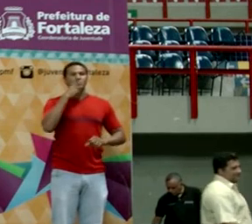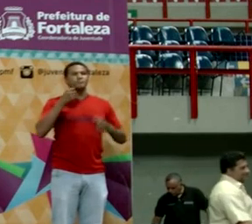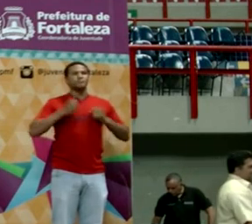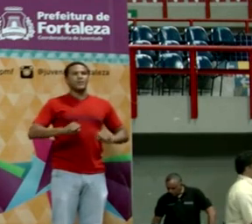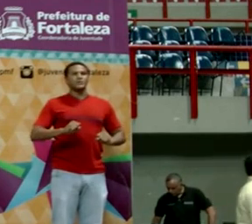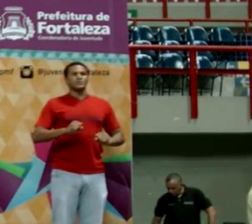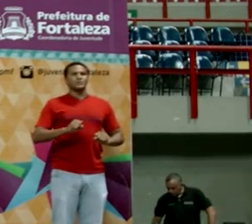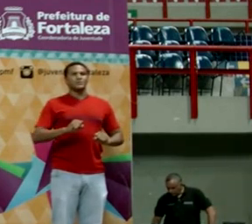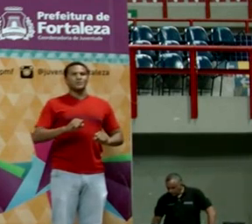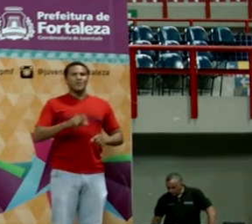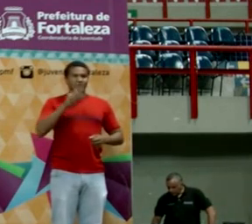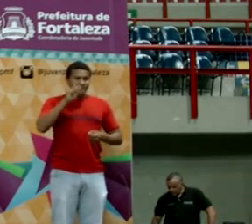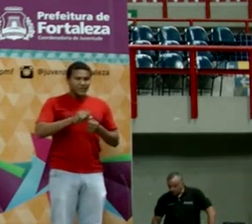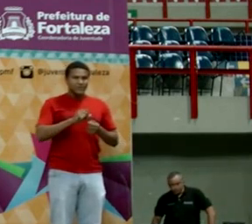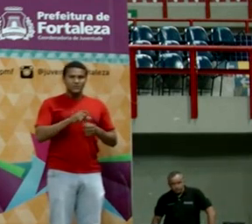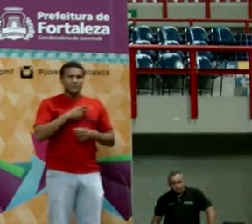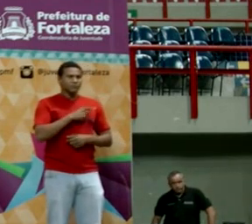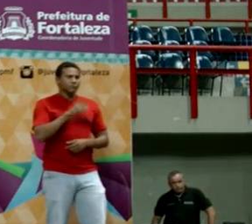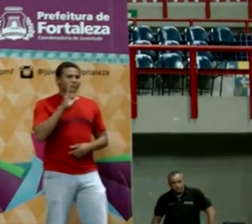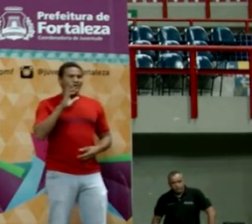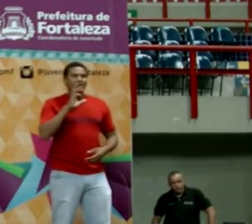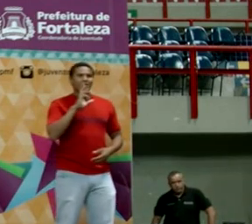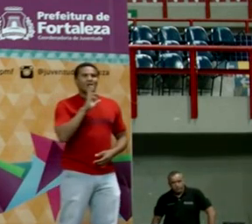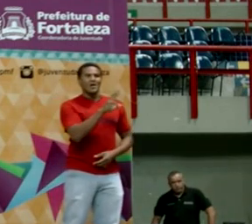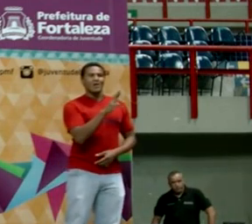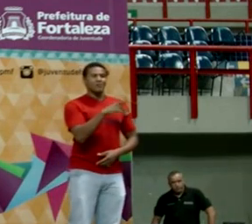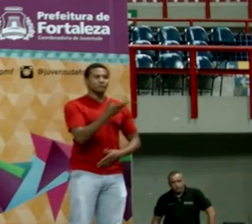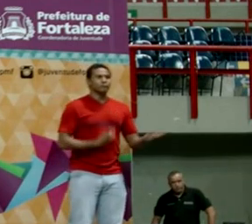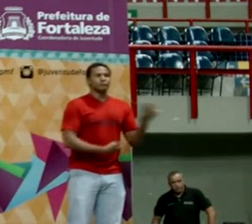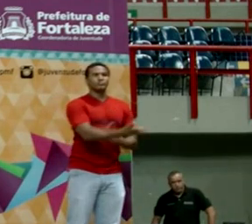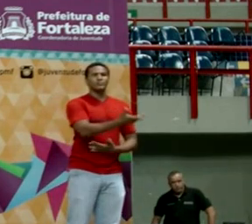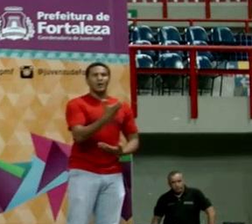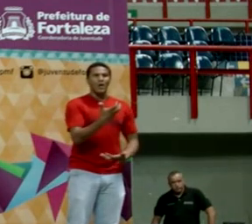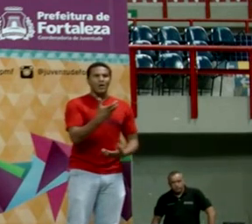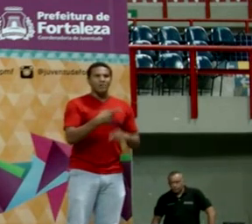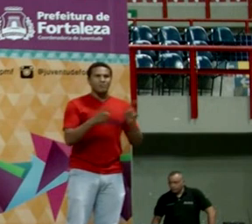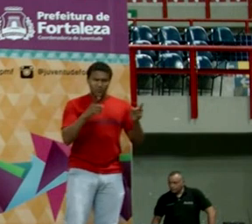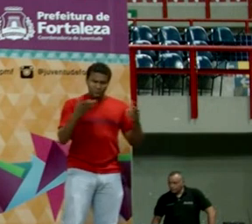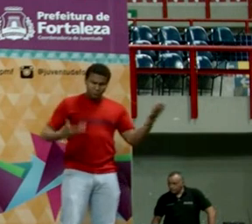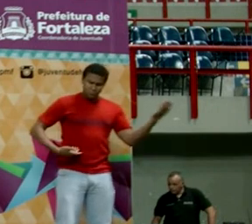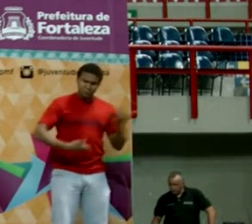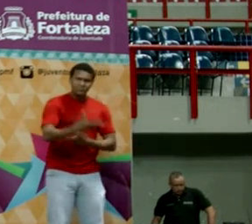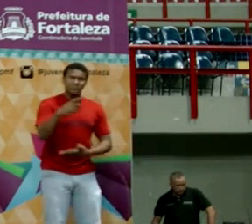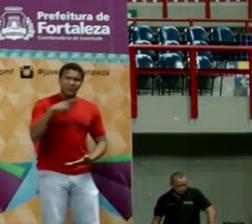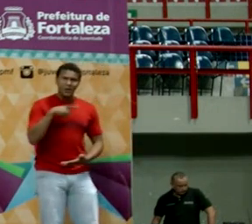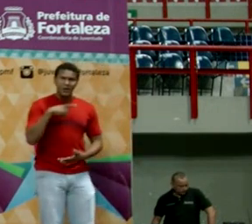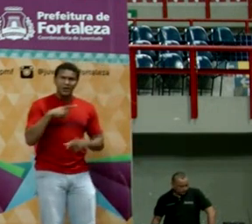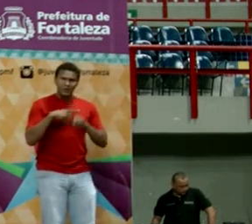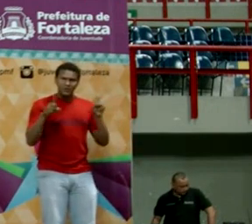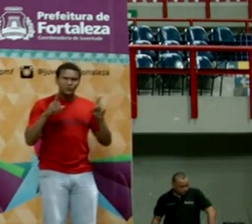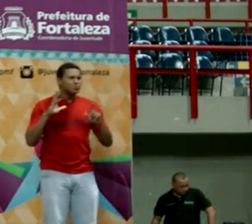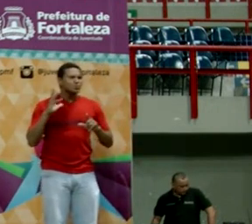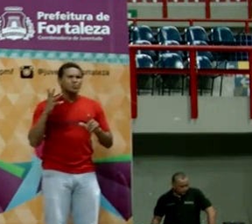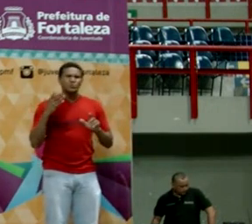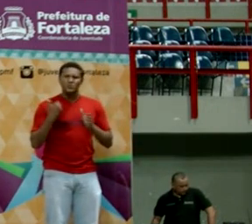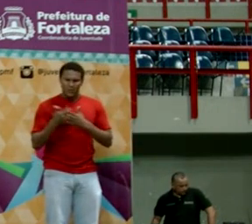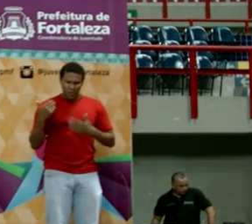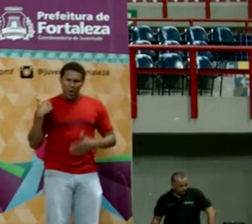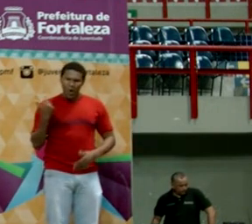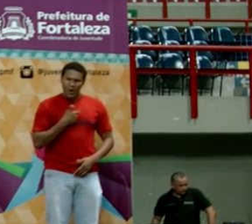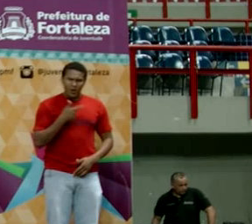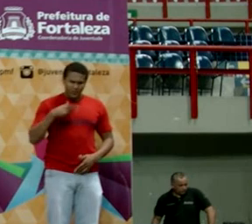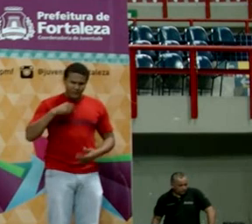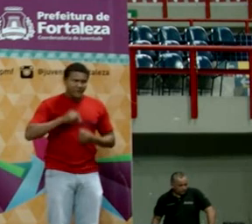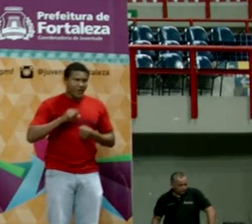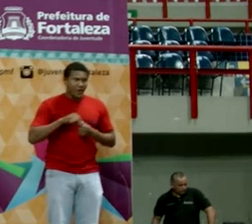coisa para uma pessoa e quer que ela responda na hora. Mas ela vai responder para a gente. Tudo que a gente planta, a gente colhe.